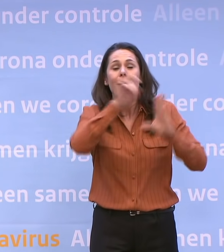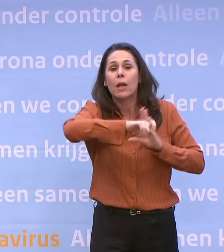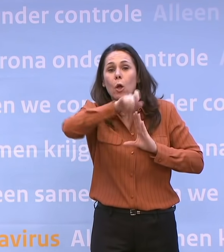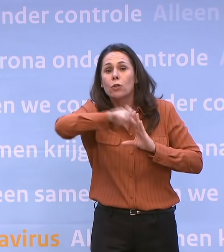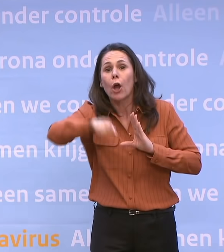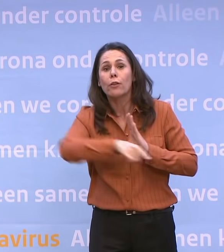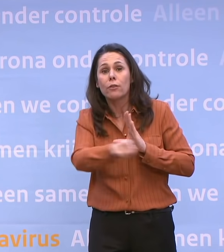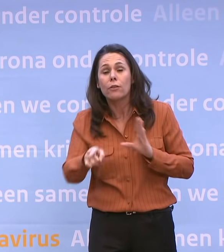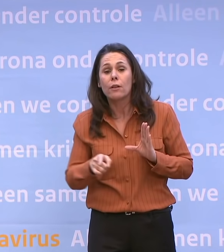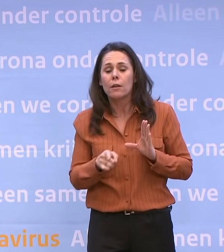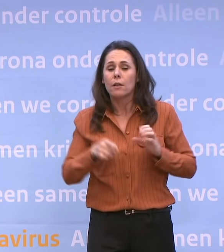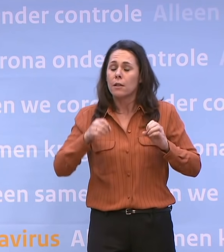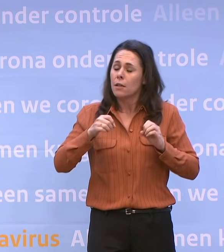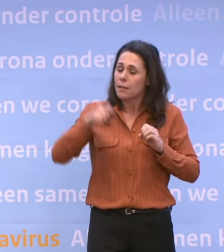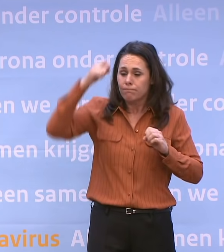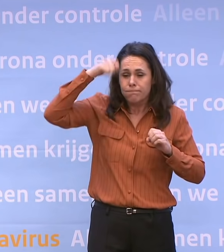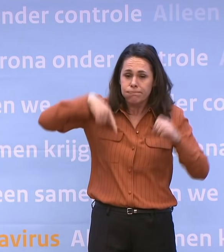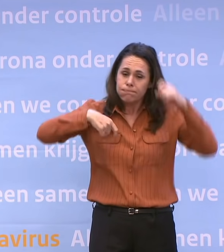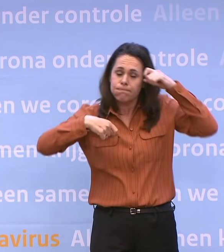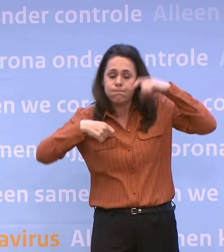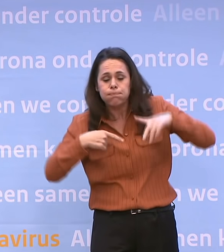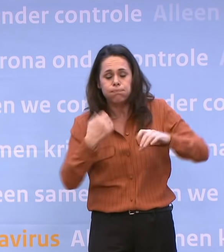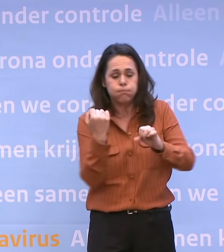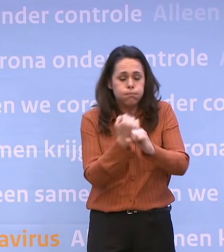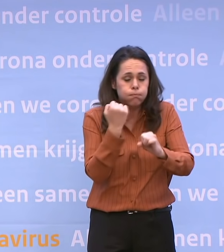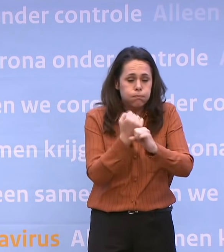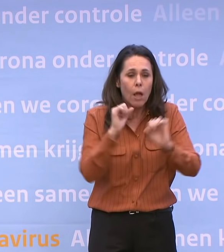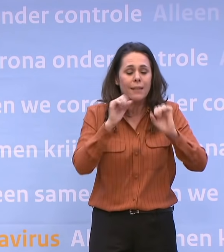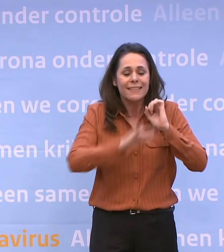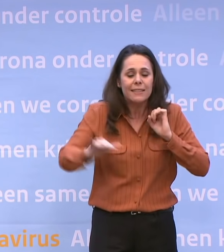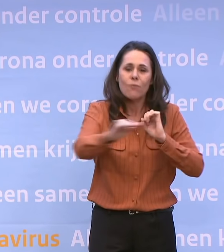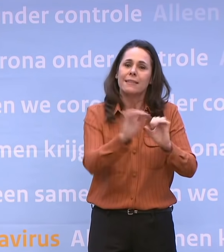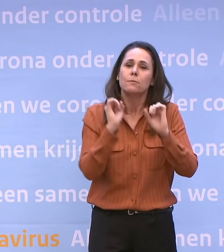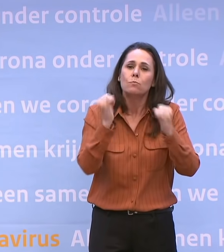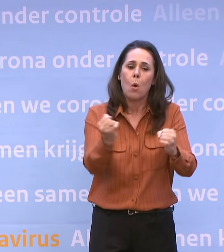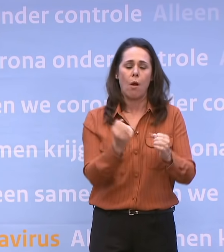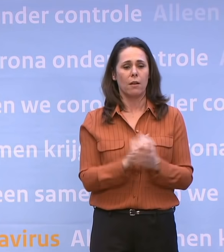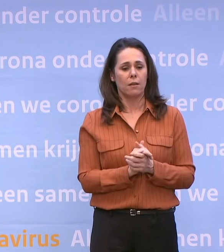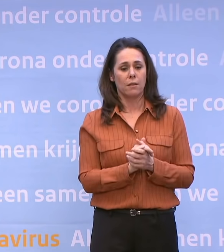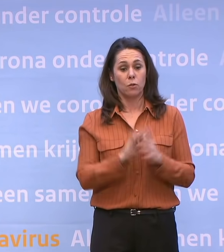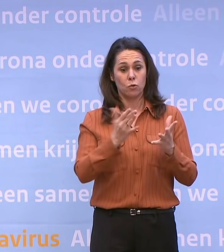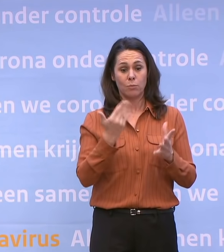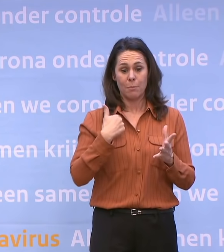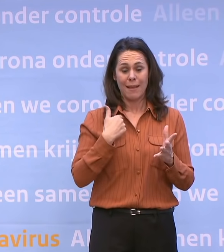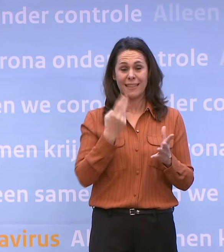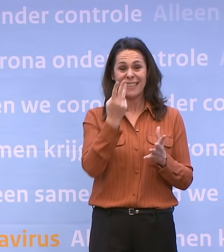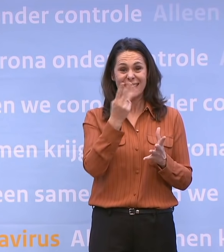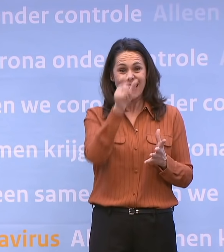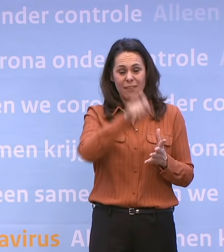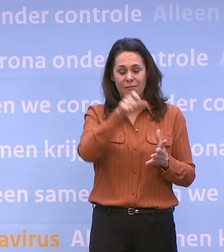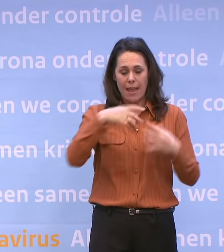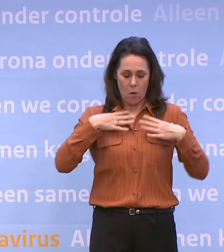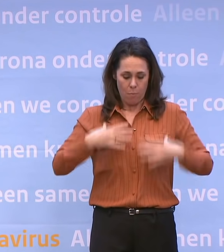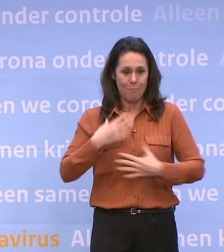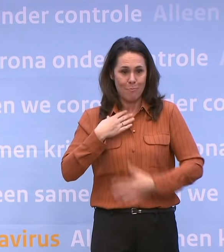daar het zweet uit het lijf werkt, onder moeilijke omstandigheden, probeert de beste zorg te leveren aan mensen die soms 3 weken op hun buik liggen, hun spieren